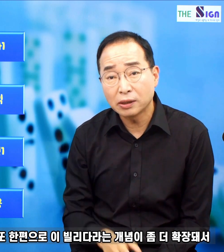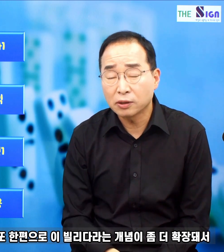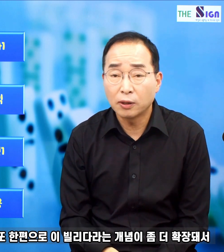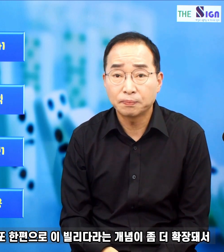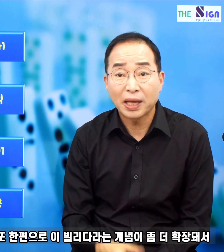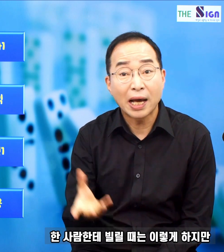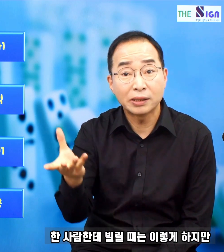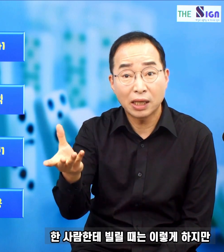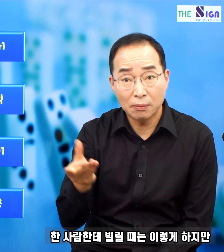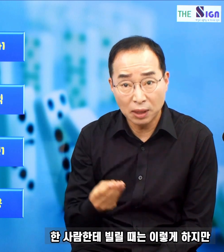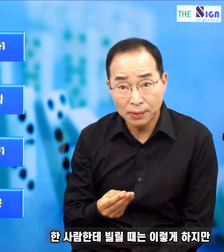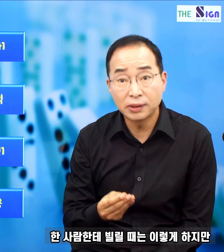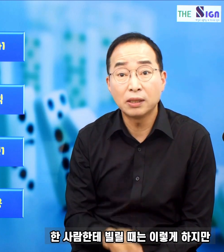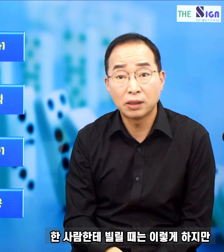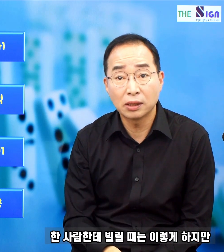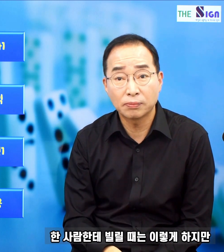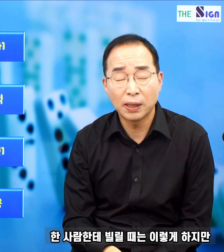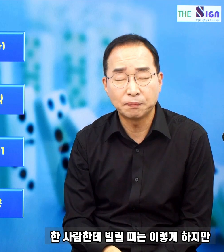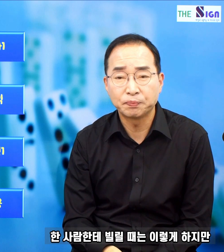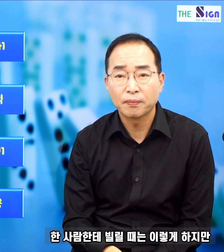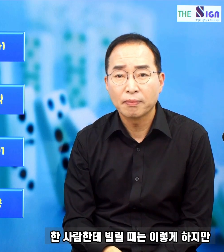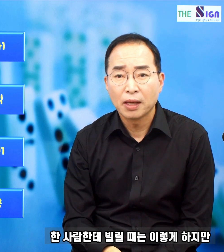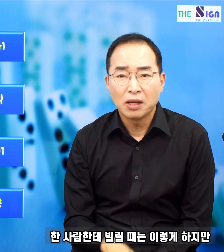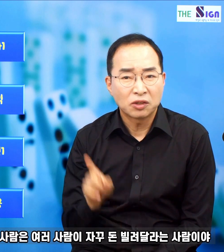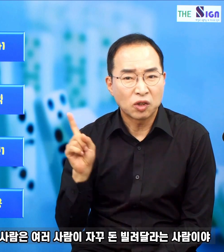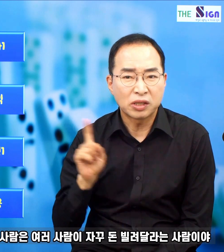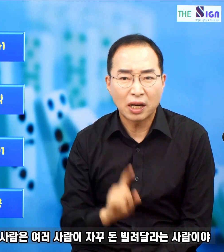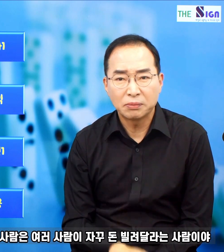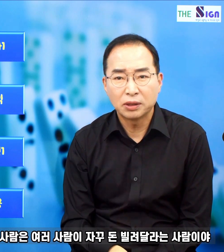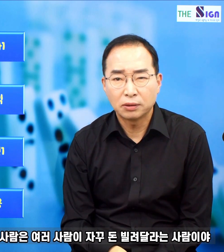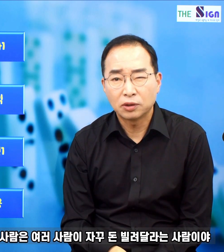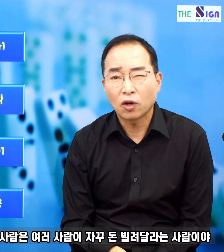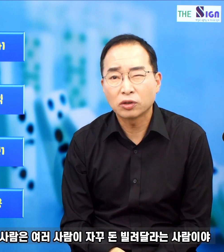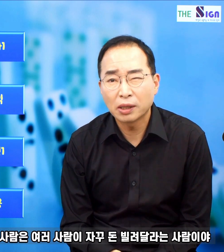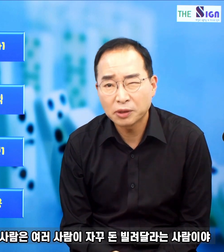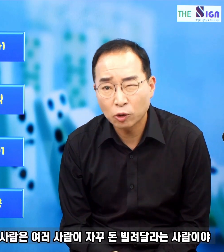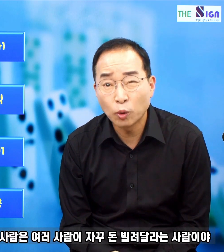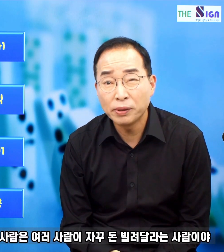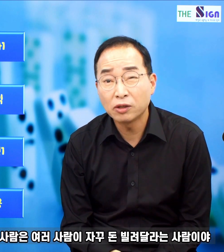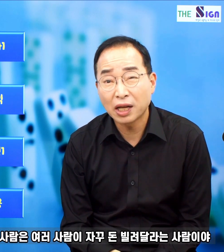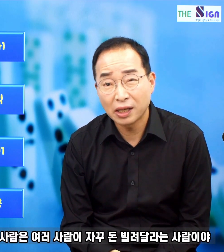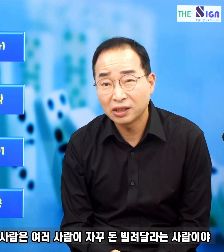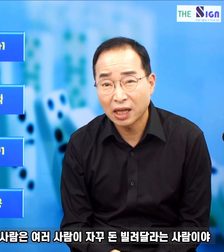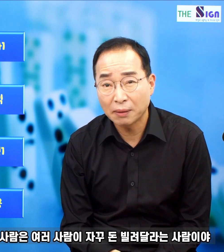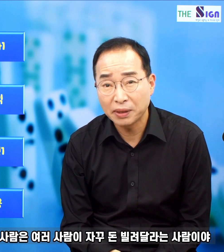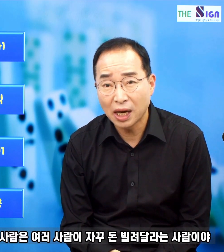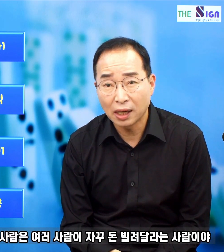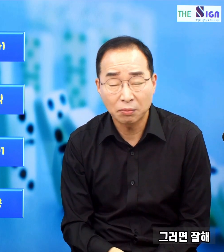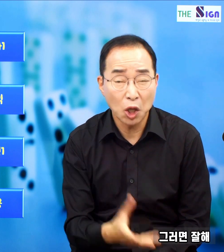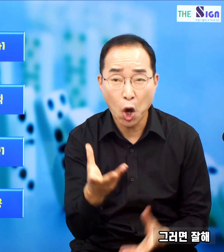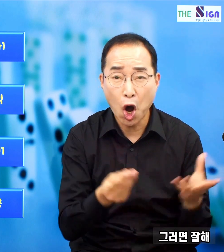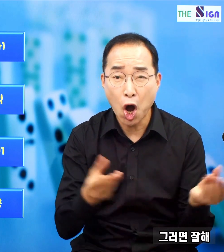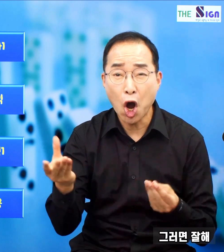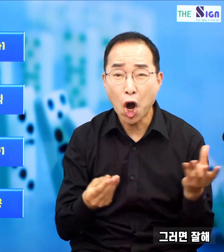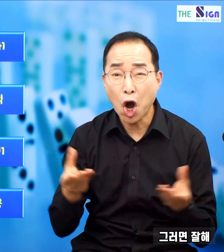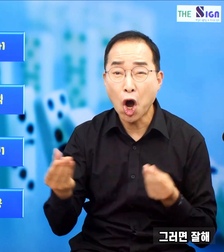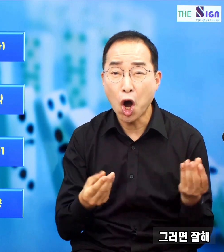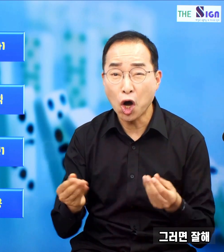확장돼서 한 사람한테 빌릴 때는 이렇게 하지만, 저 사람은 여러 사람 자꾸 돈 빌려달라는 사람이야. 그러면